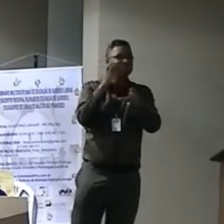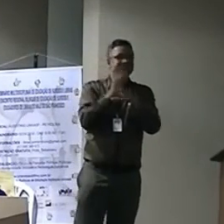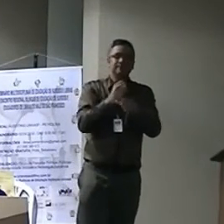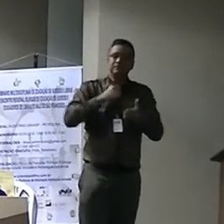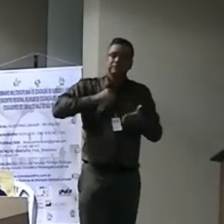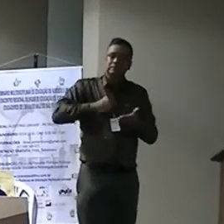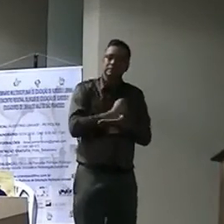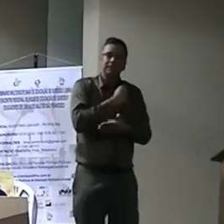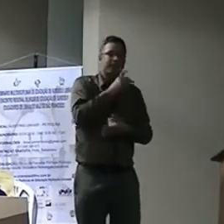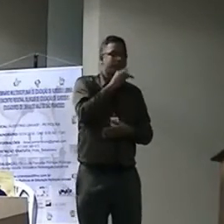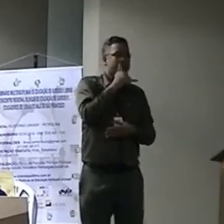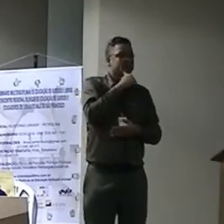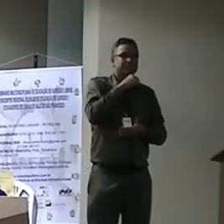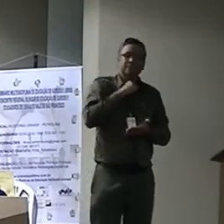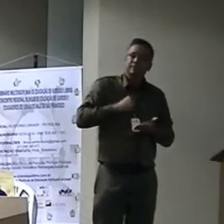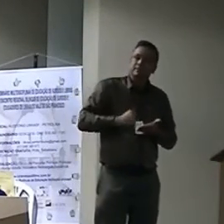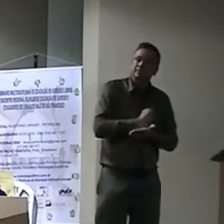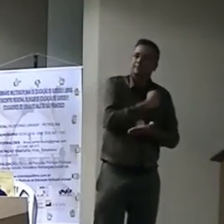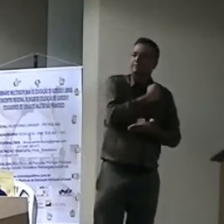acontece?